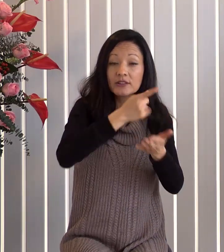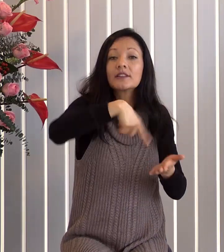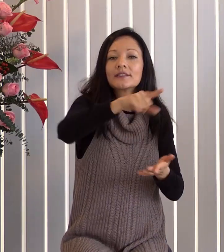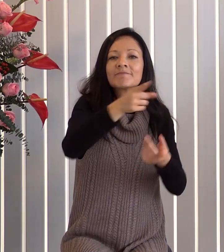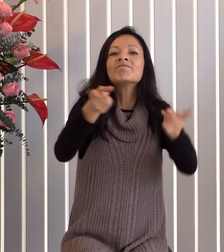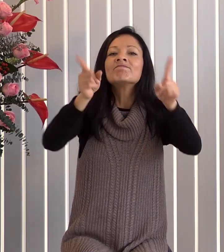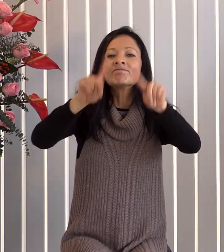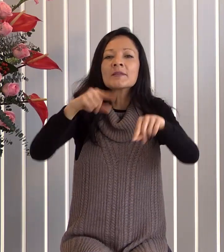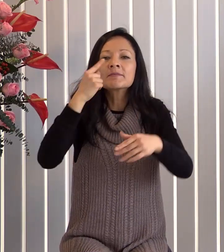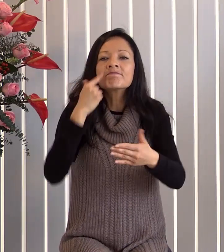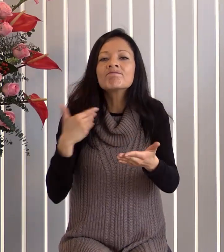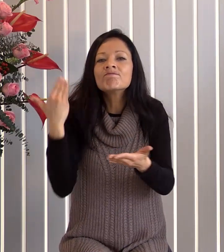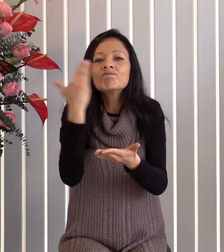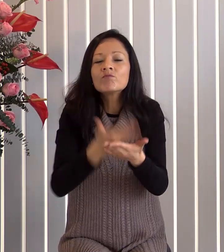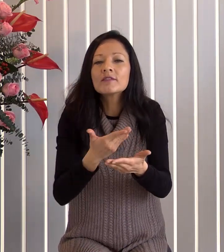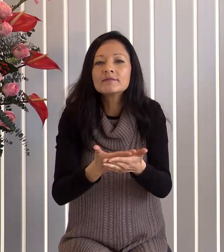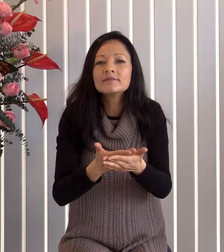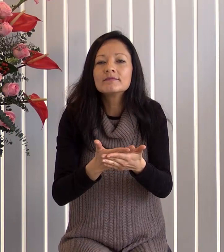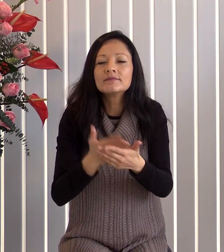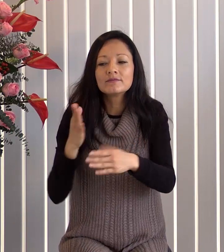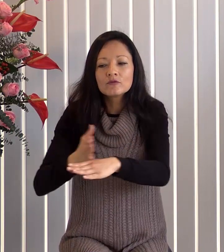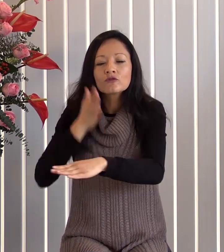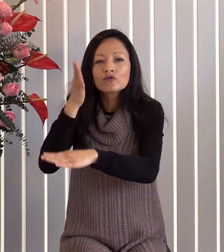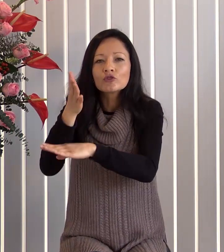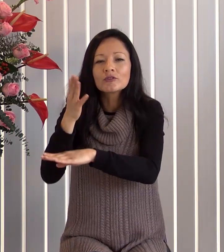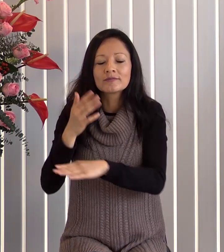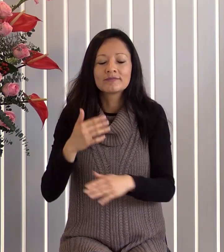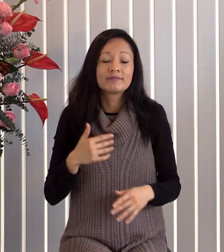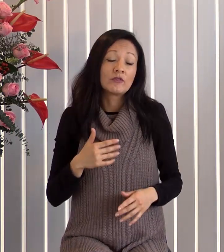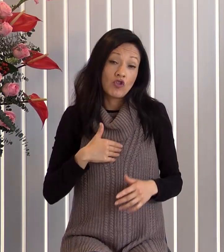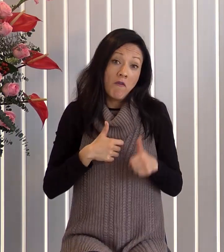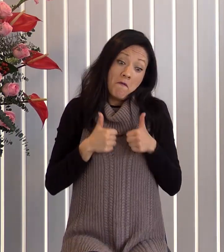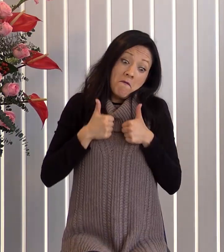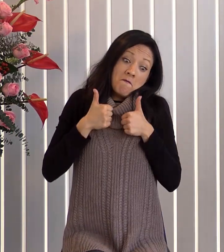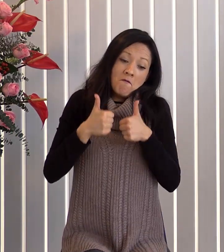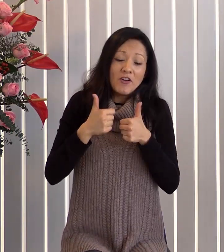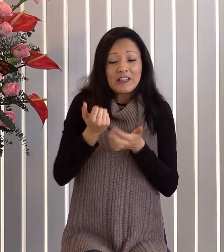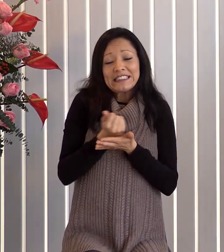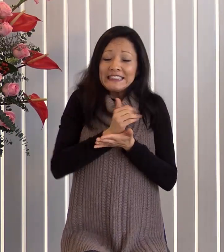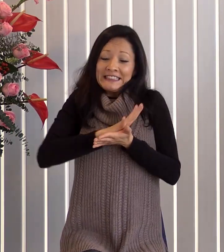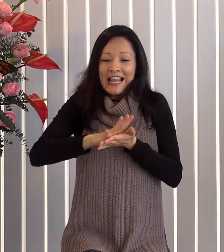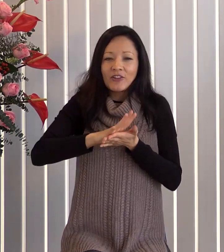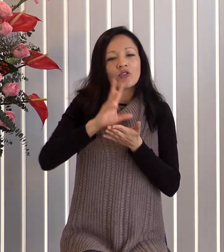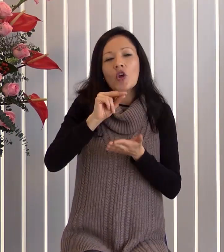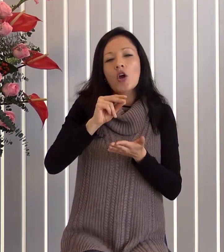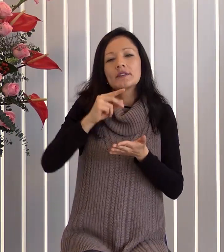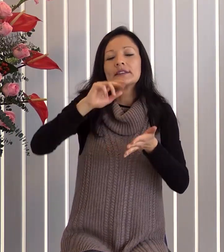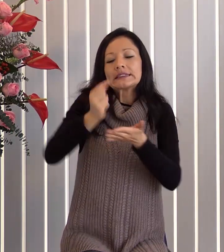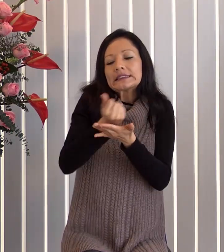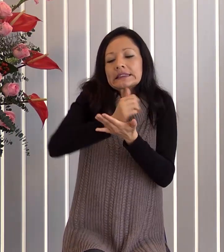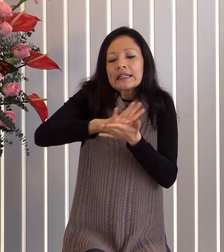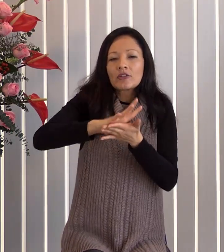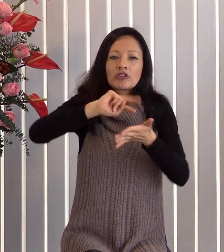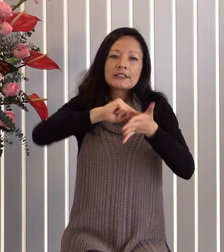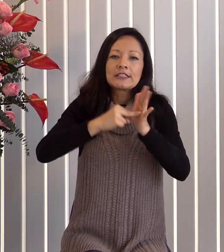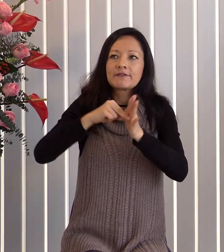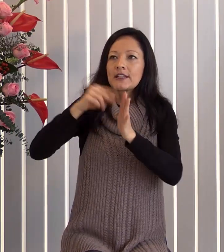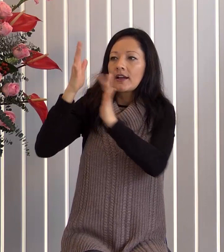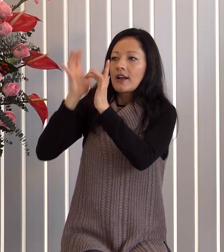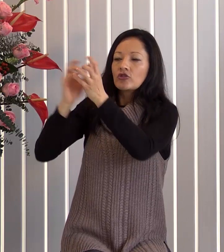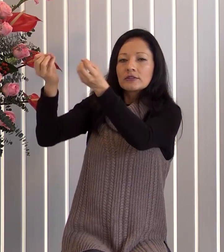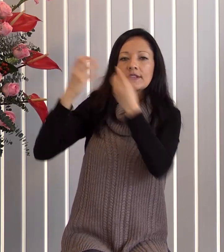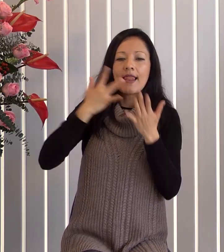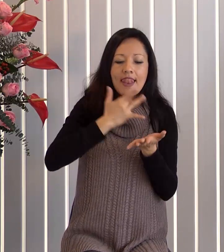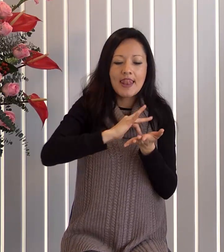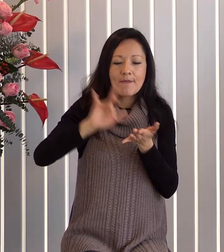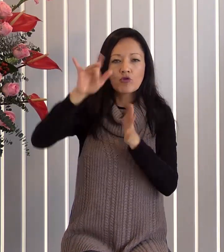no porque yo me crea bueno, sino porque sé que Jesús me limpió con su sangre. Los santos estamos siendo probados todo